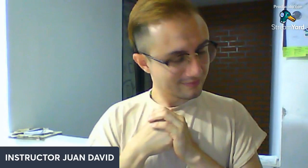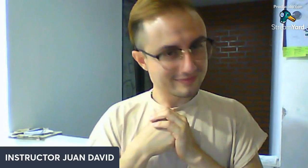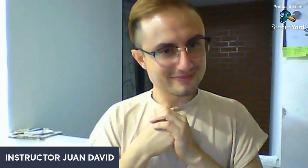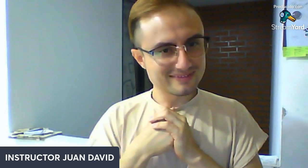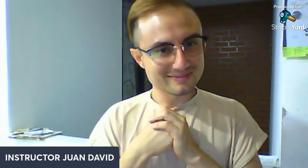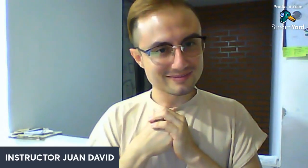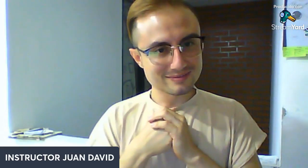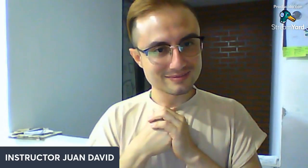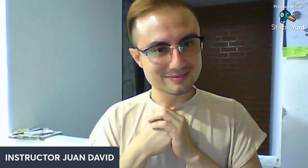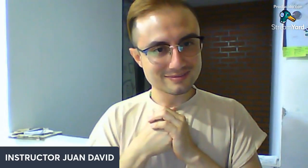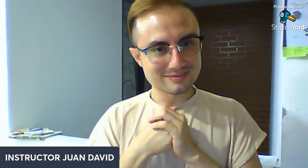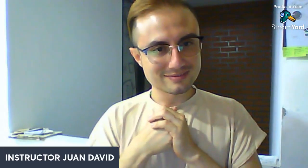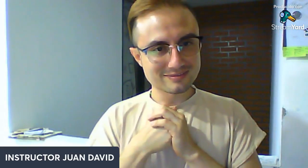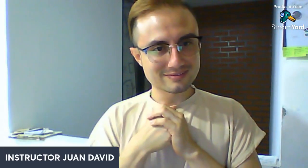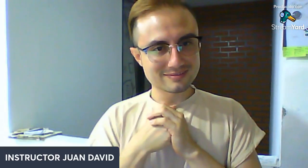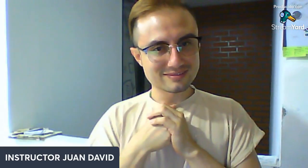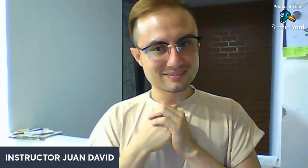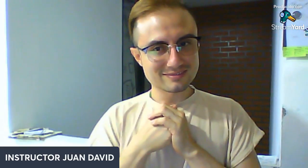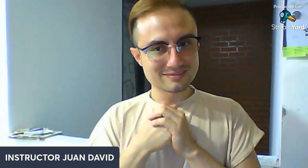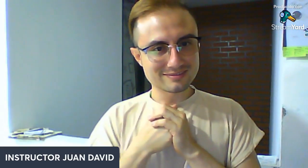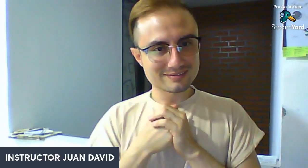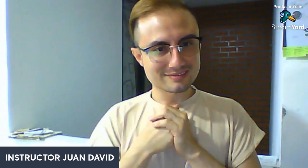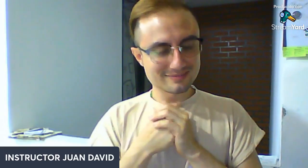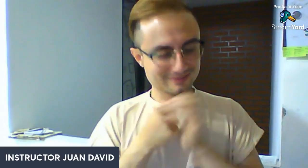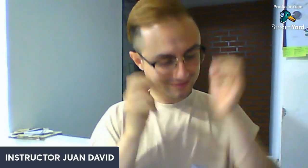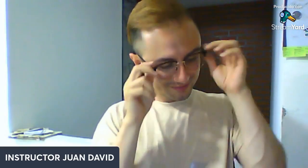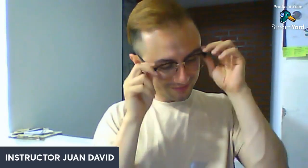Pero dicen que a David le hace falta escribir.